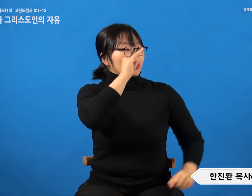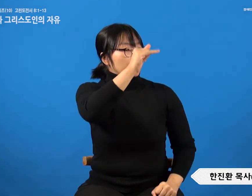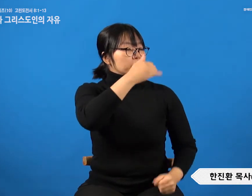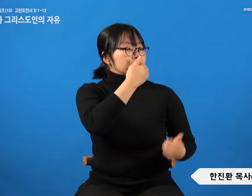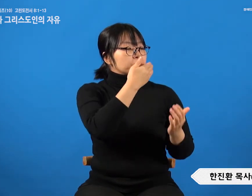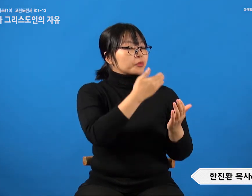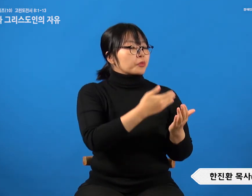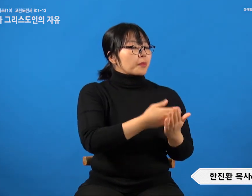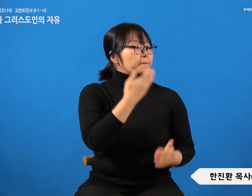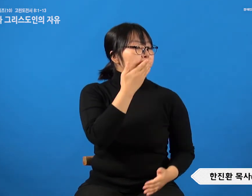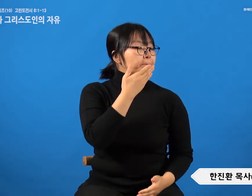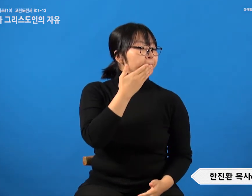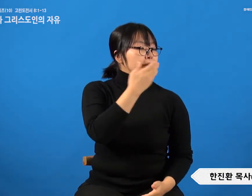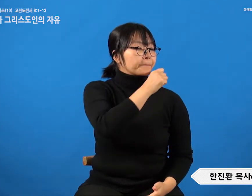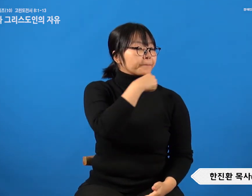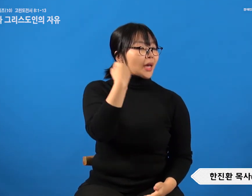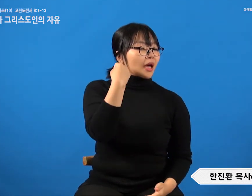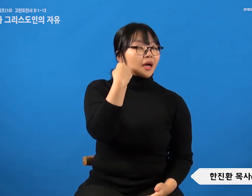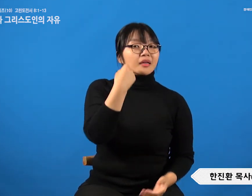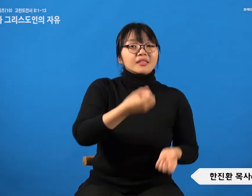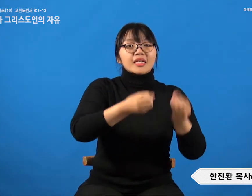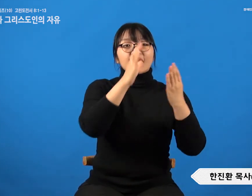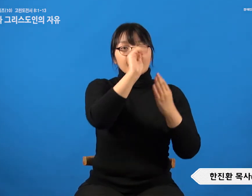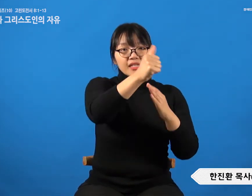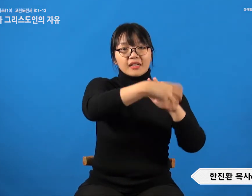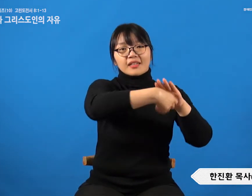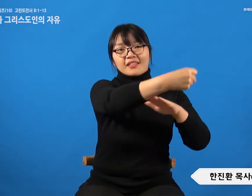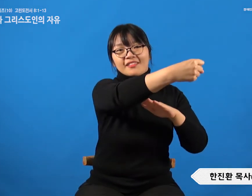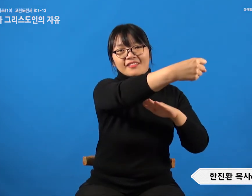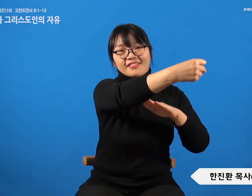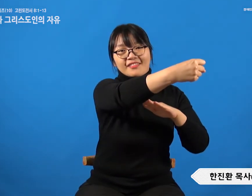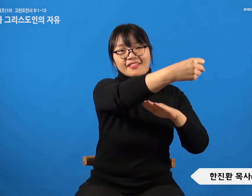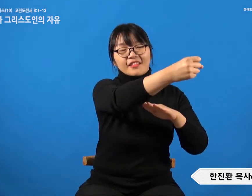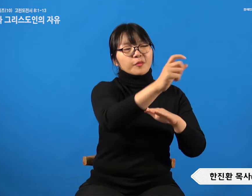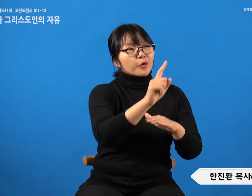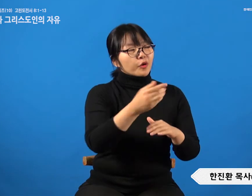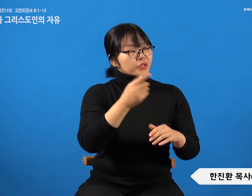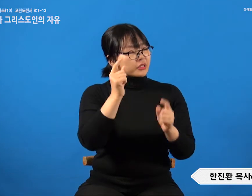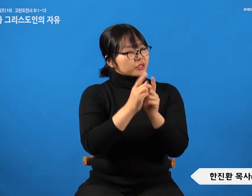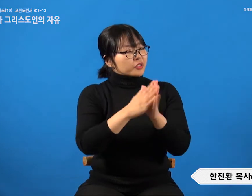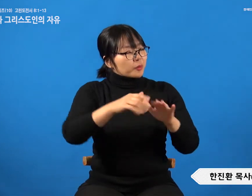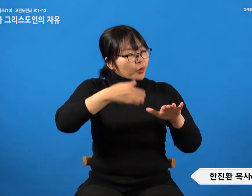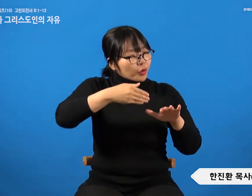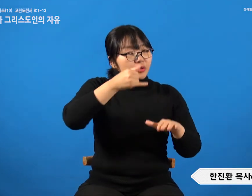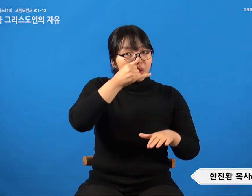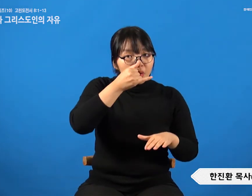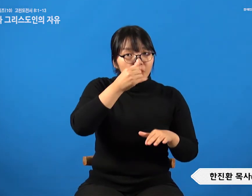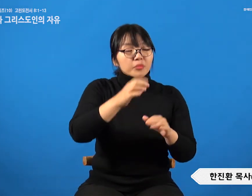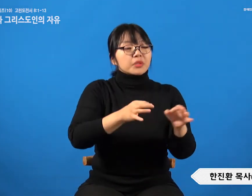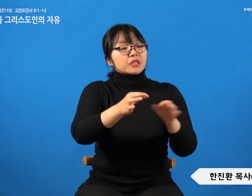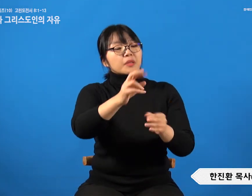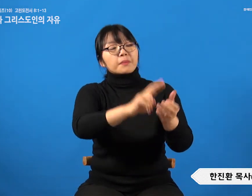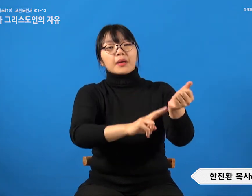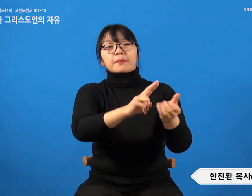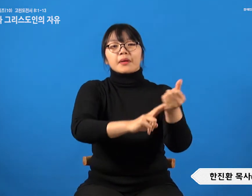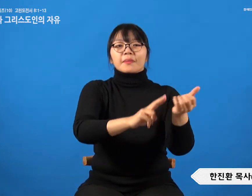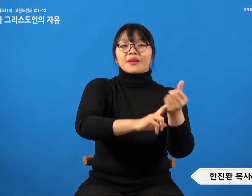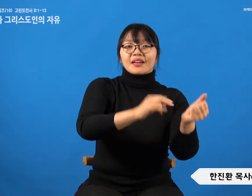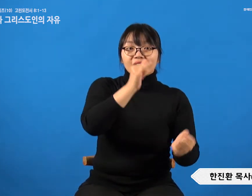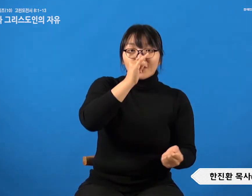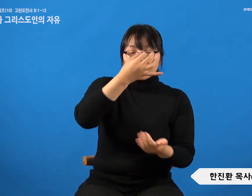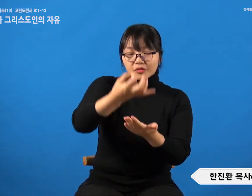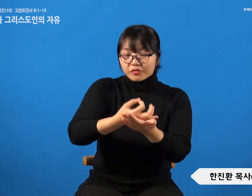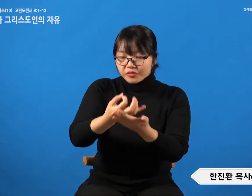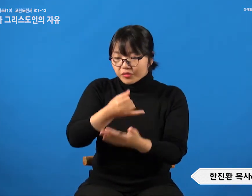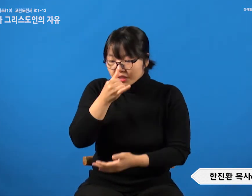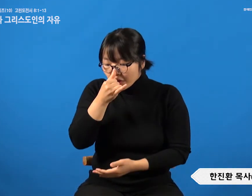사제가 차지합니다. 사제는 그 음식을 먹기도 하고 아니면 시장에 내다 팔기도 했습니다. 그것이